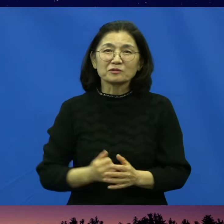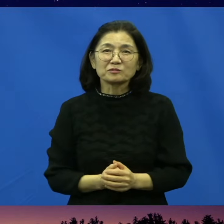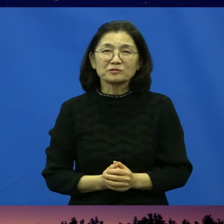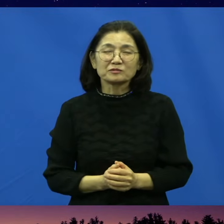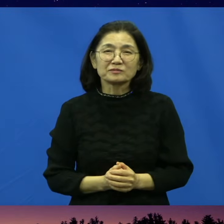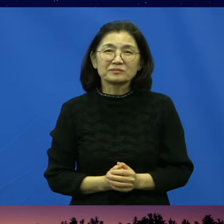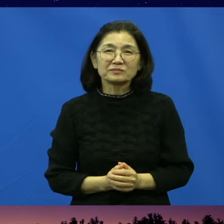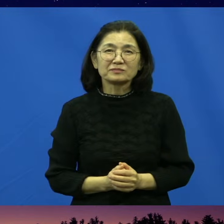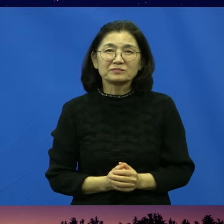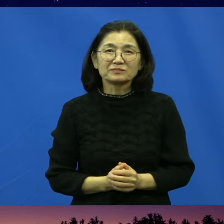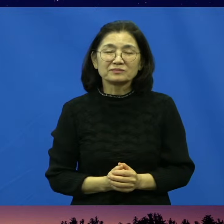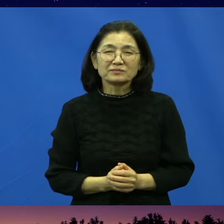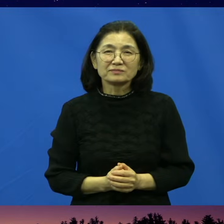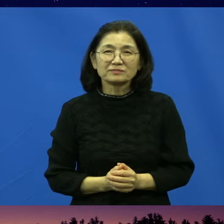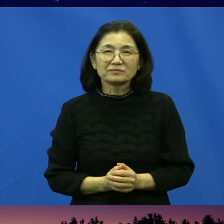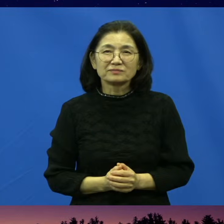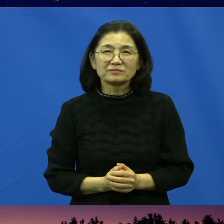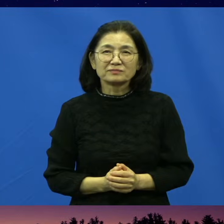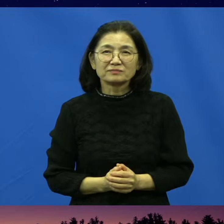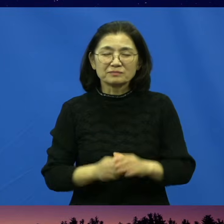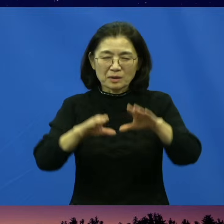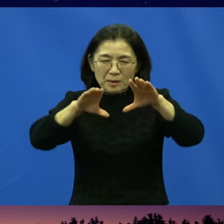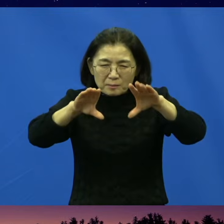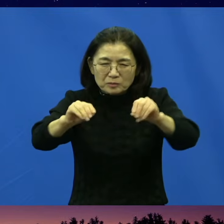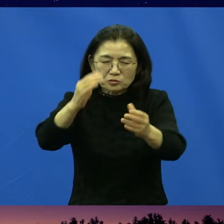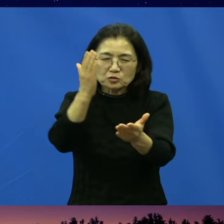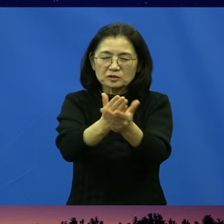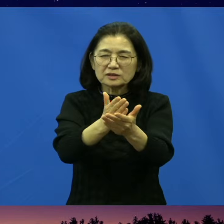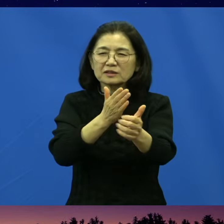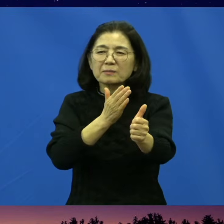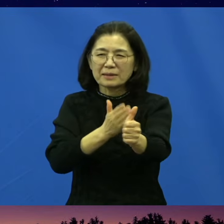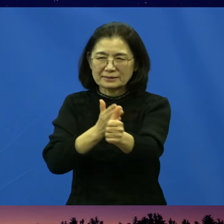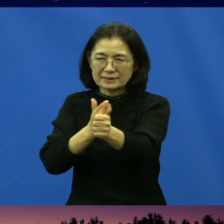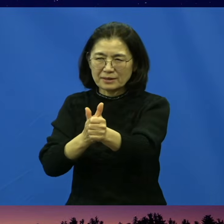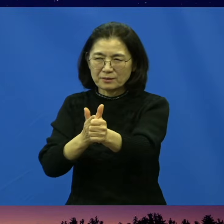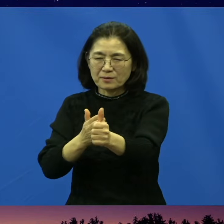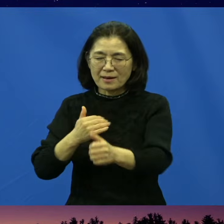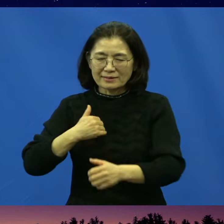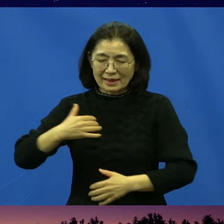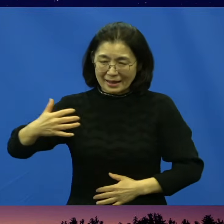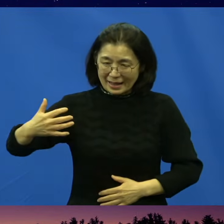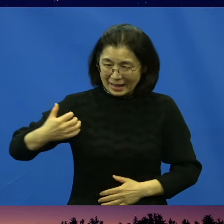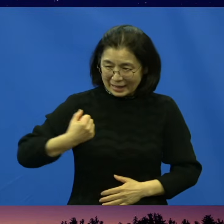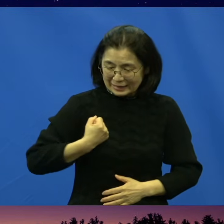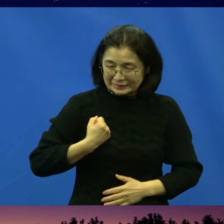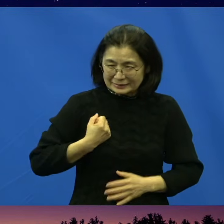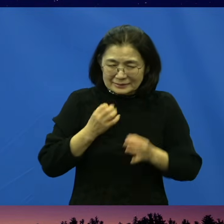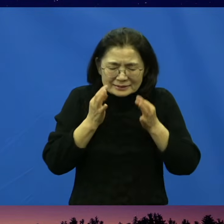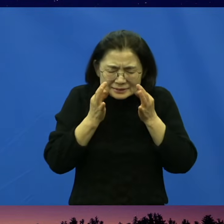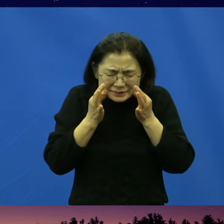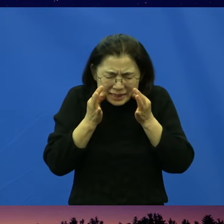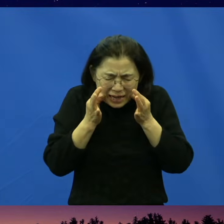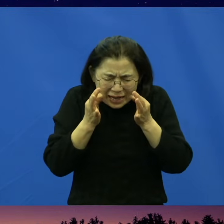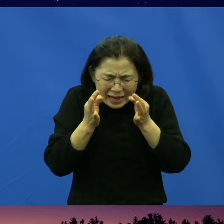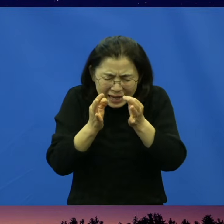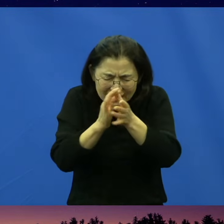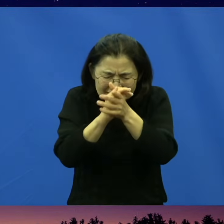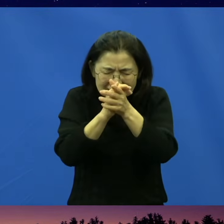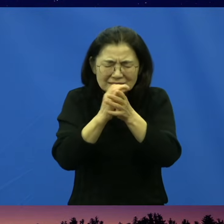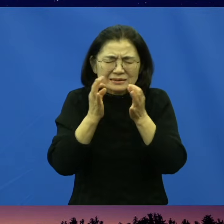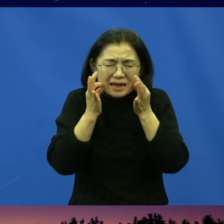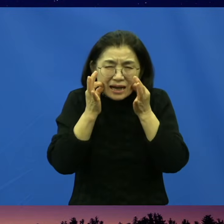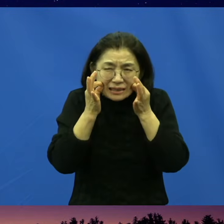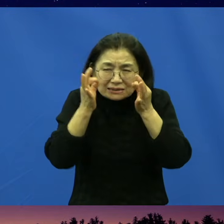여기서 멈추지 말아야 됩니다. 우리가 가지고 있는 그 간절함, 내가 하나님을 만나야 살겠다는